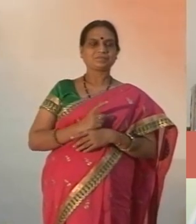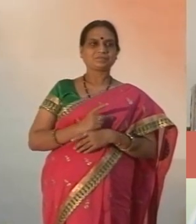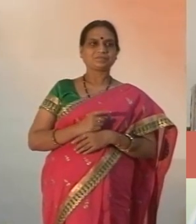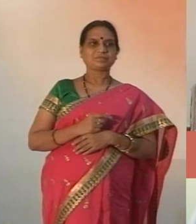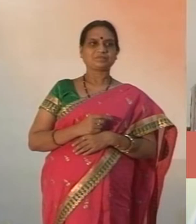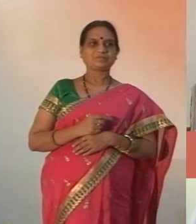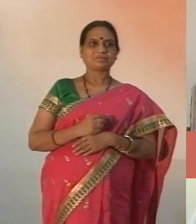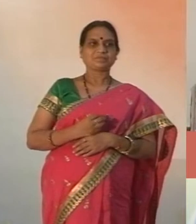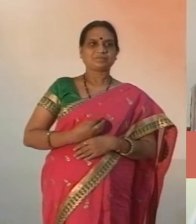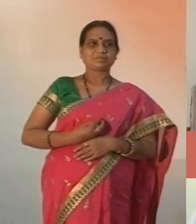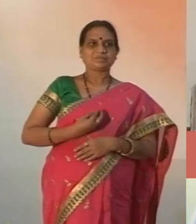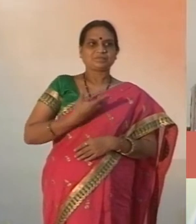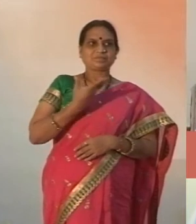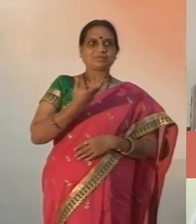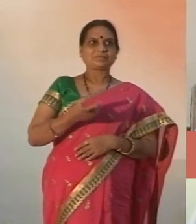आनंद को,